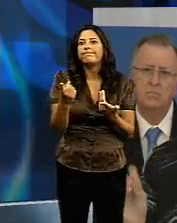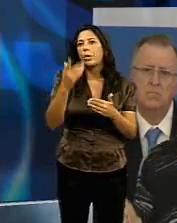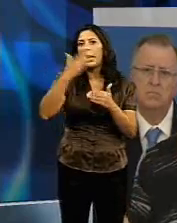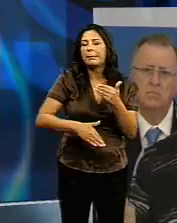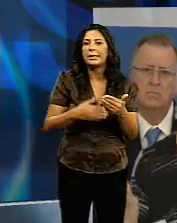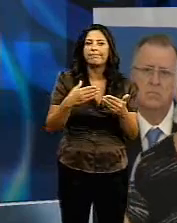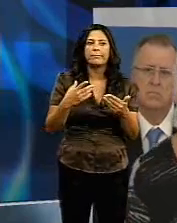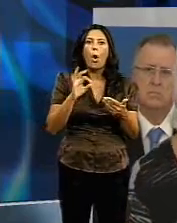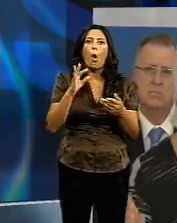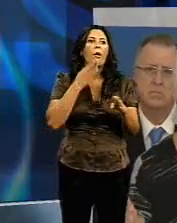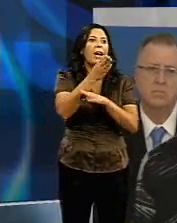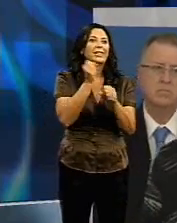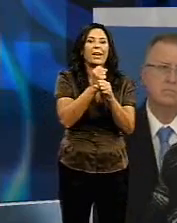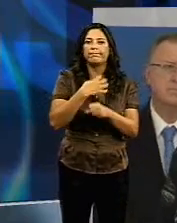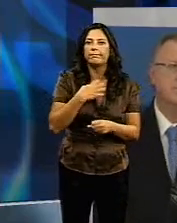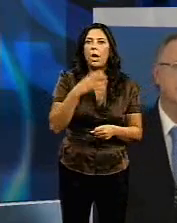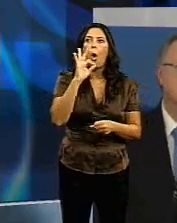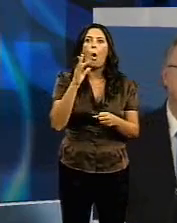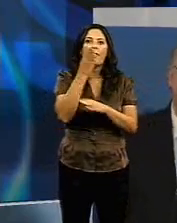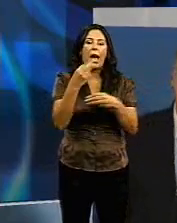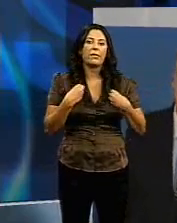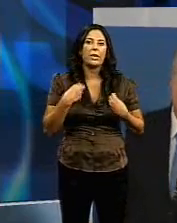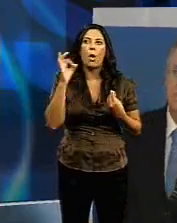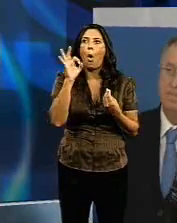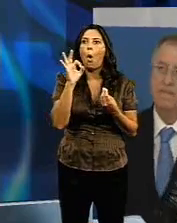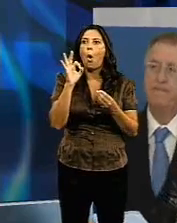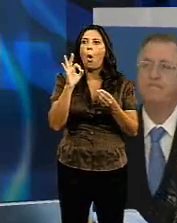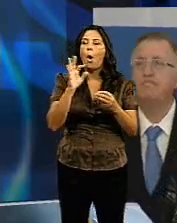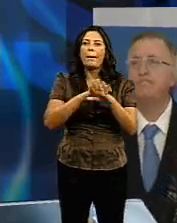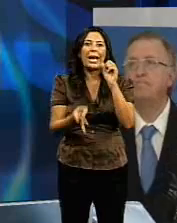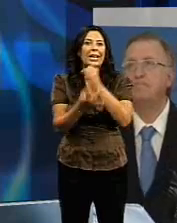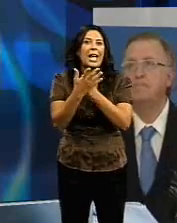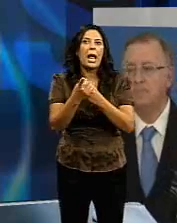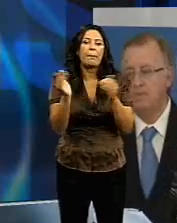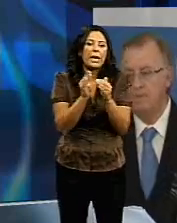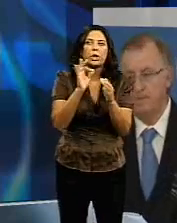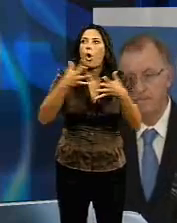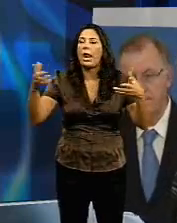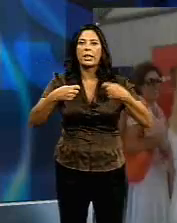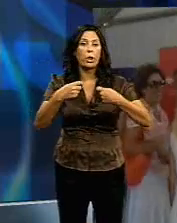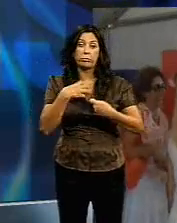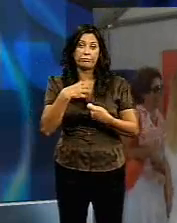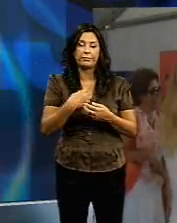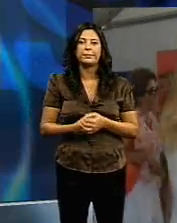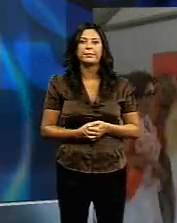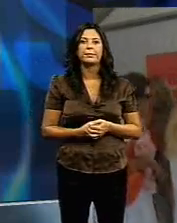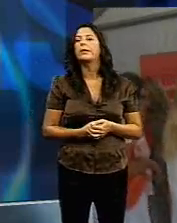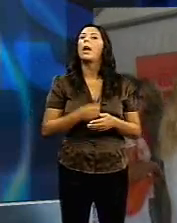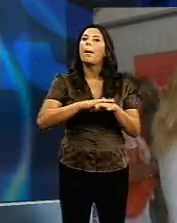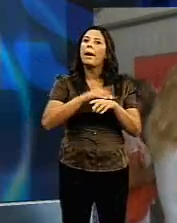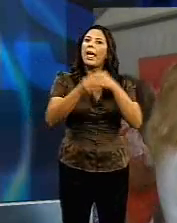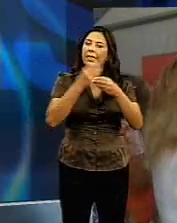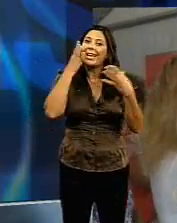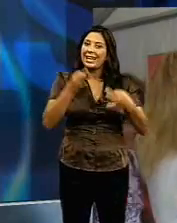para venir a trabajar o a vivir a la ciudad o a establecer su pequeño o gran negocio. Para hacer realidad este aparcamiento